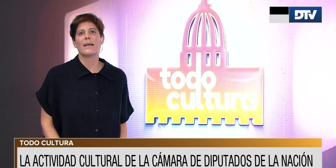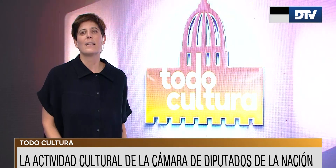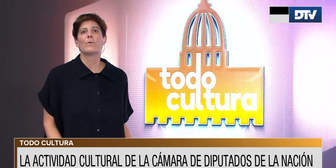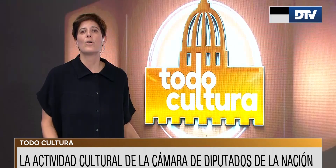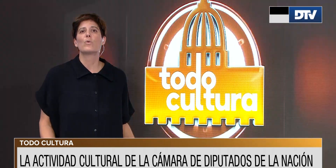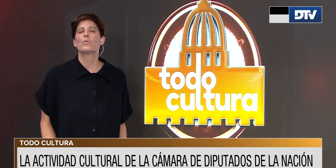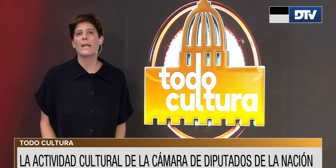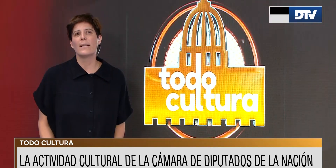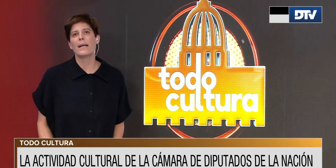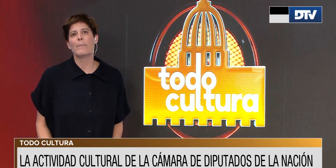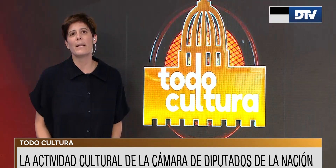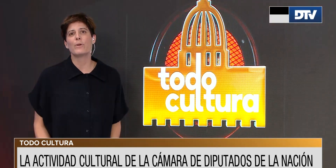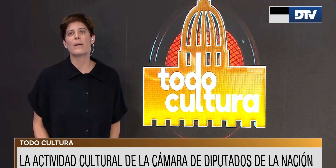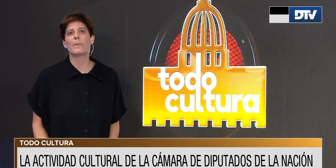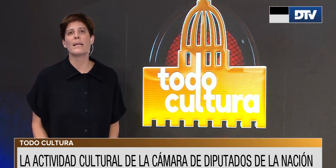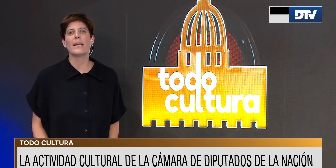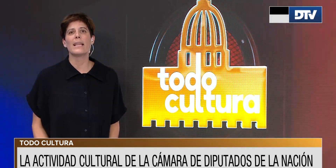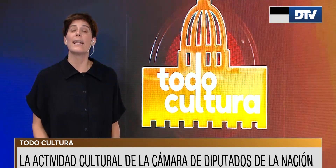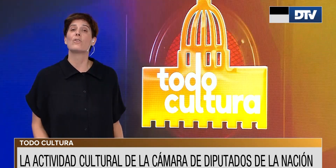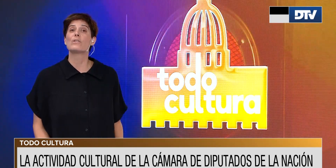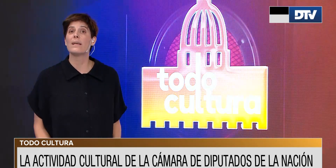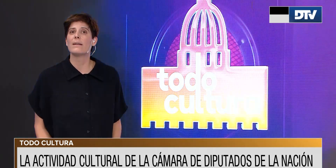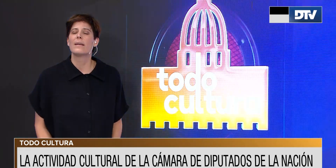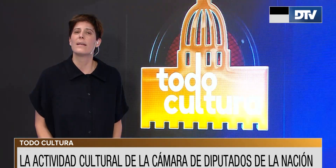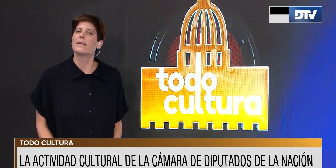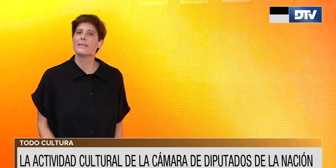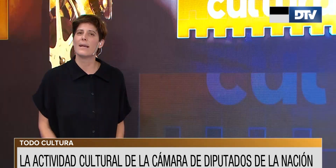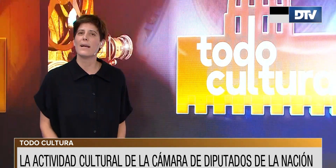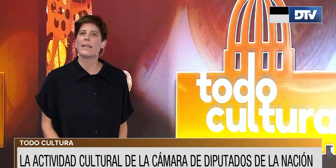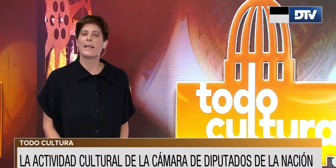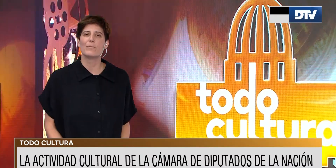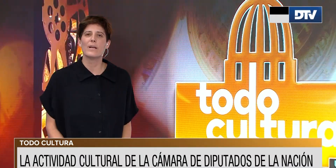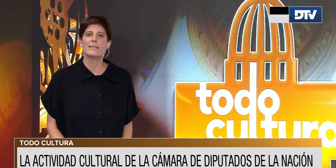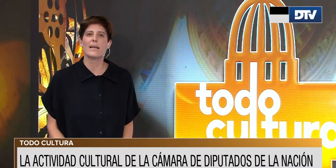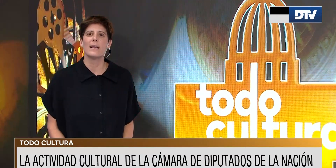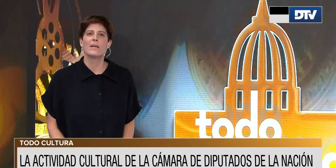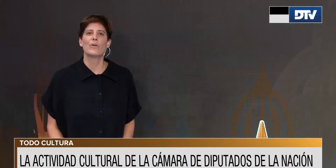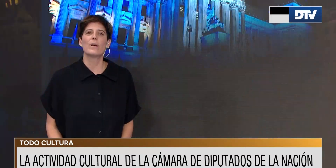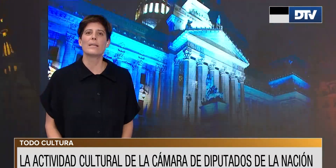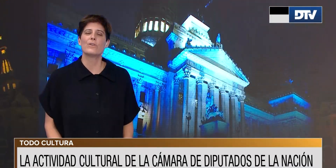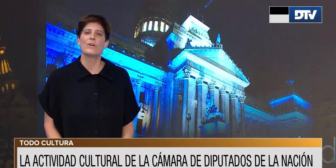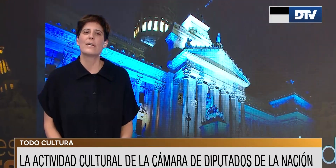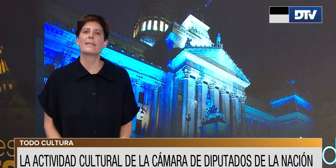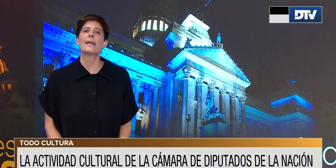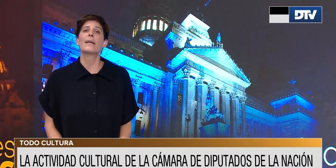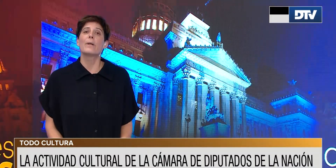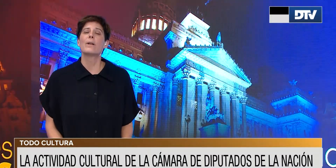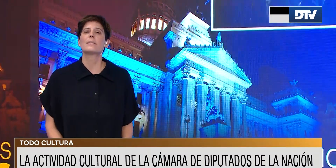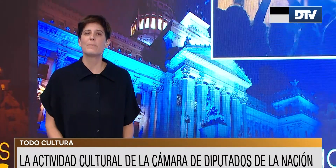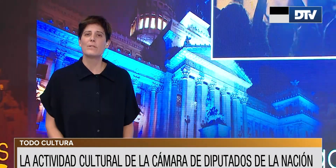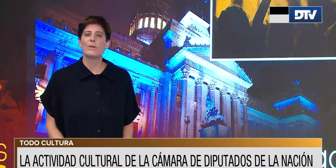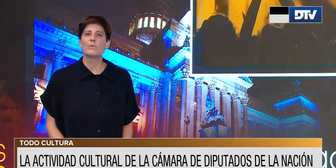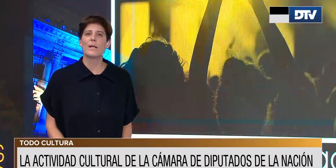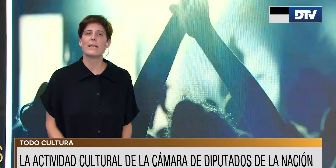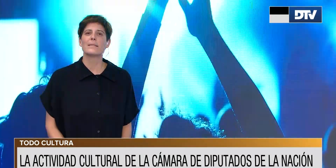al acervo cultural de la Cámara, pero también a dar a conocer en esta Casa de la Democracia todo aquello que tenga que ver con